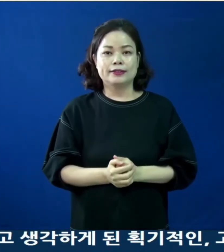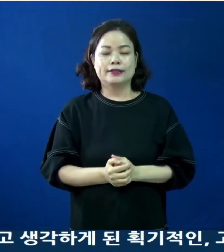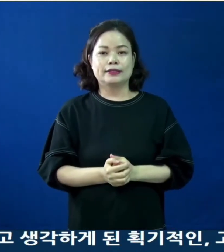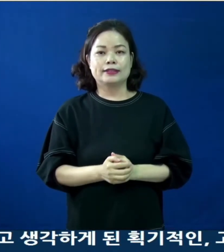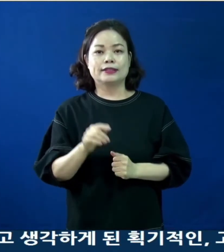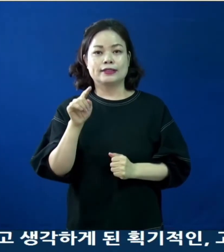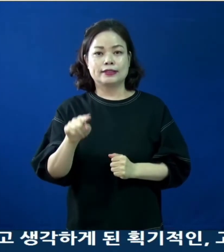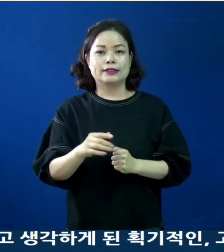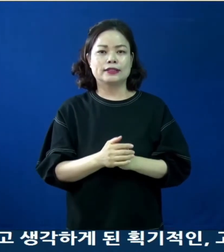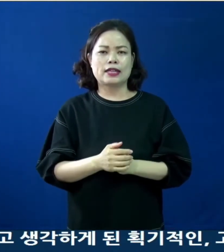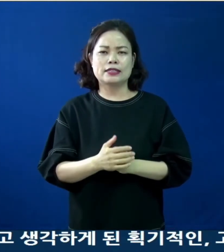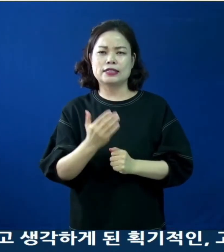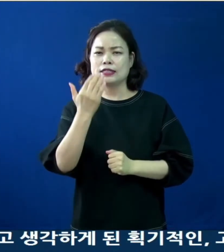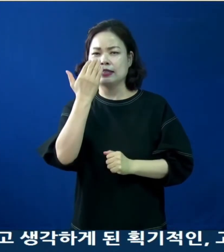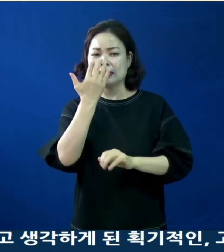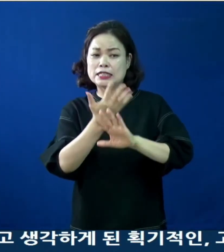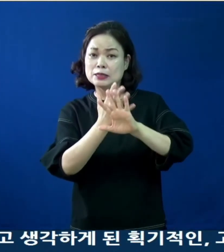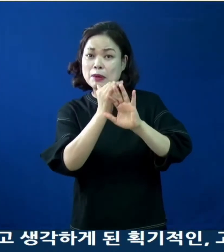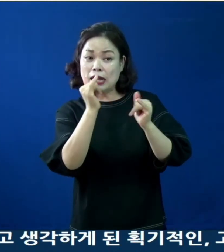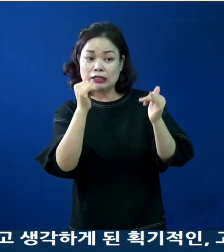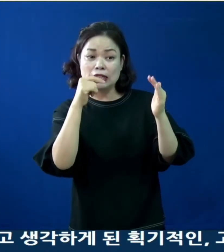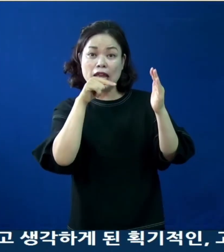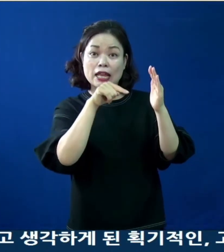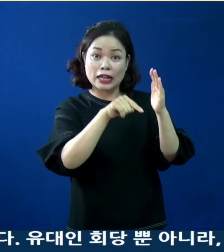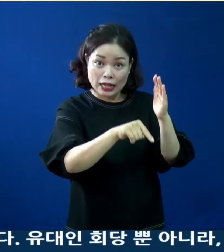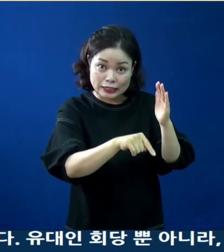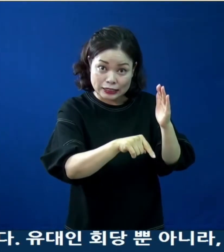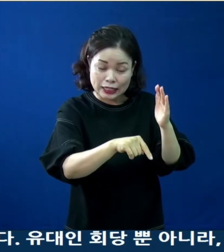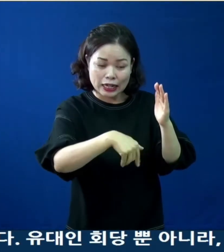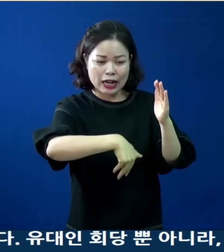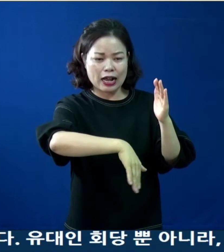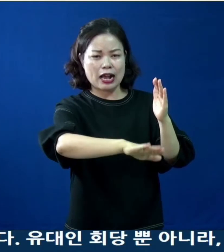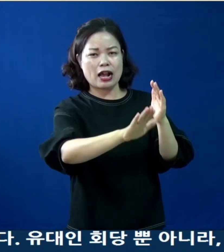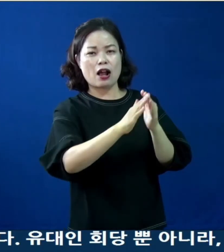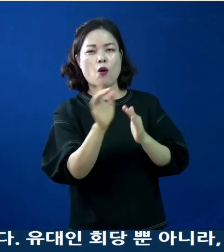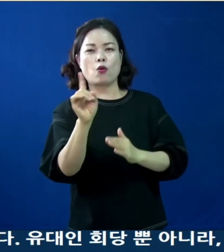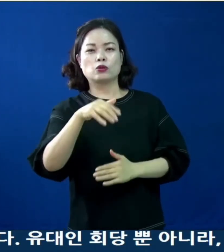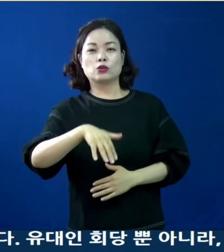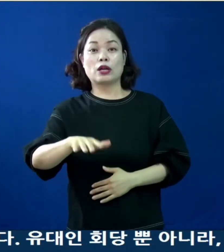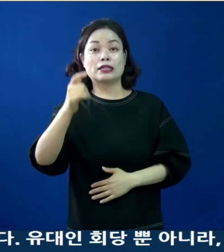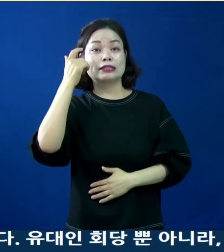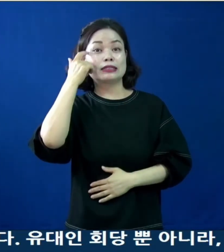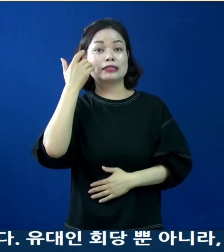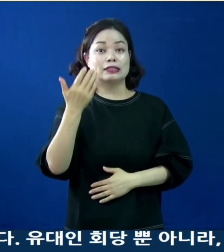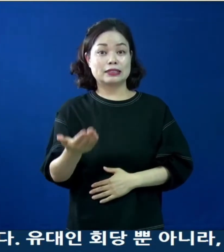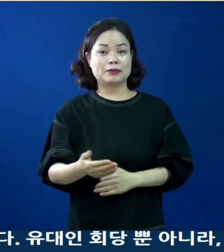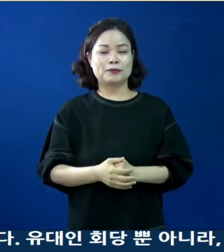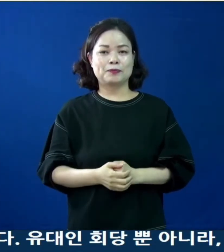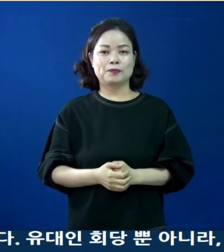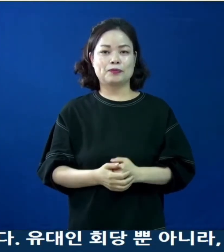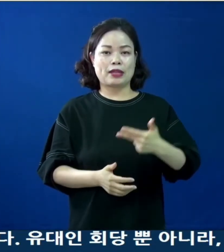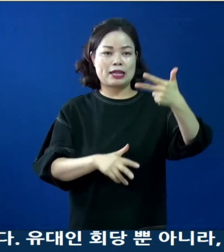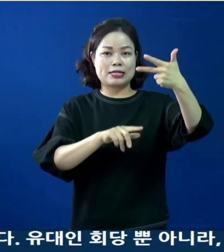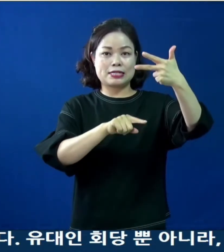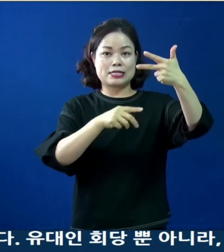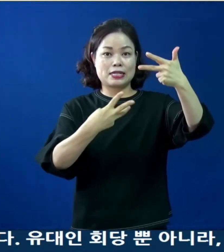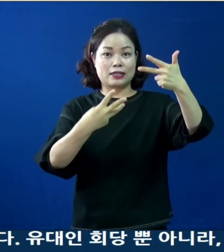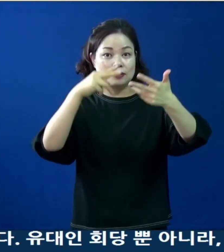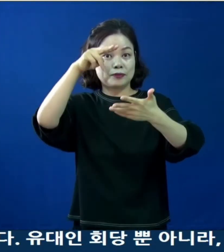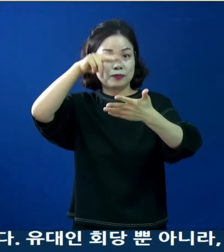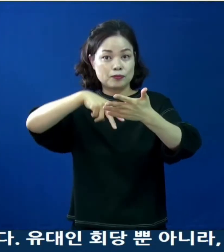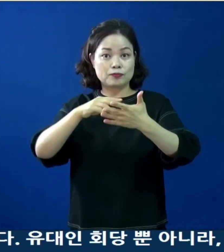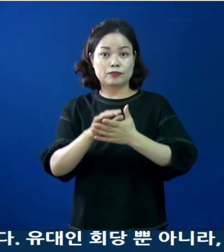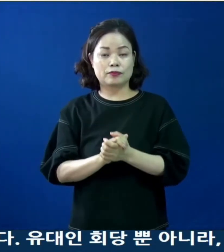자, 이렇게 이방인에게로 가리라 한 다음에 7절을 보니까 어디로 갔는지 보십시다. 7절